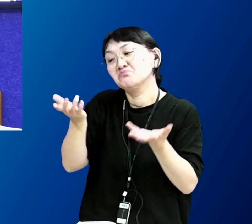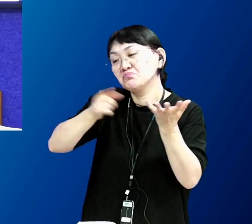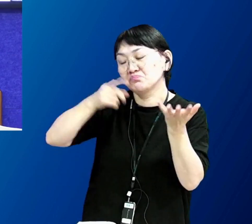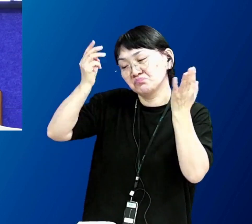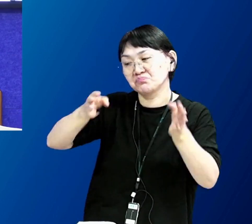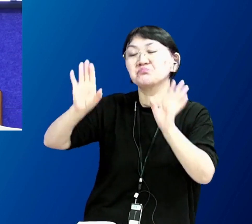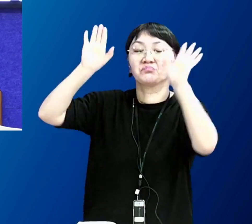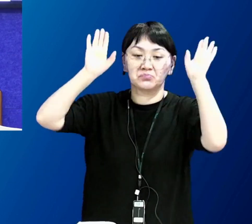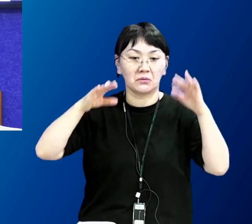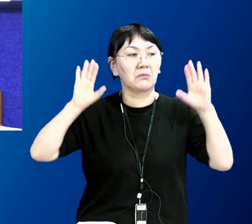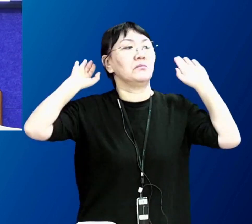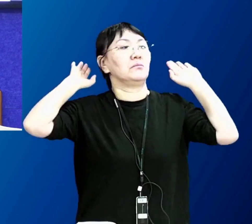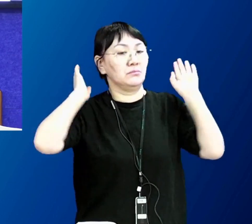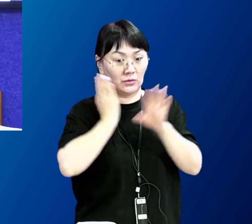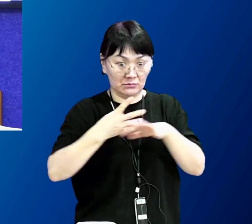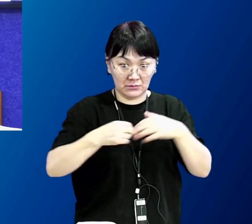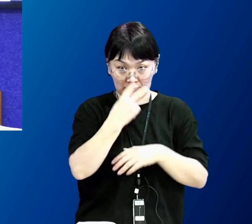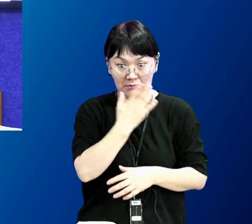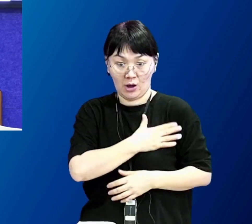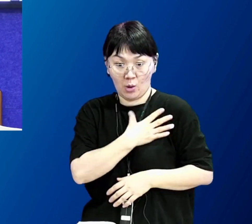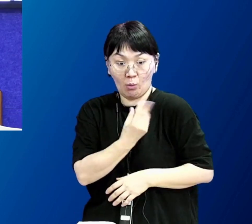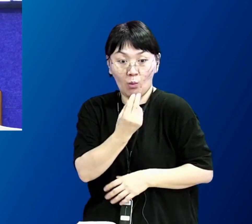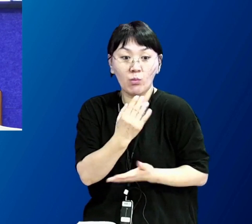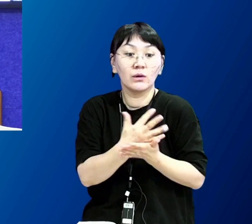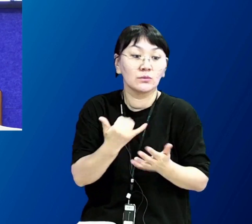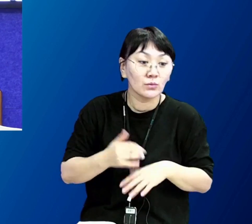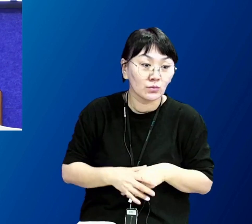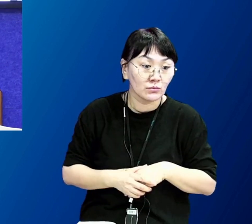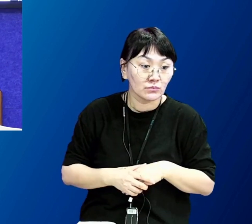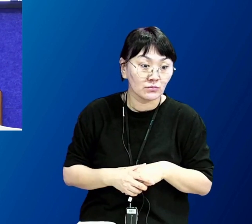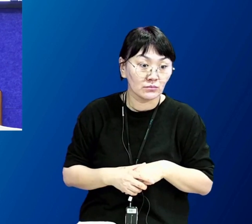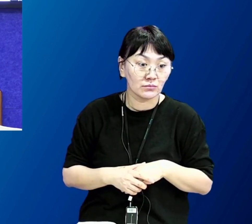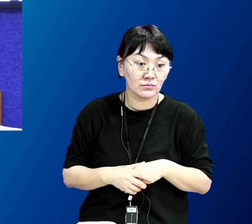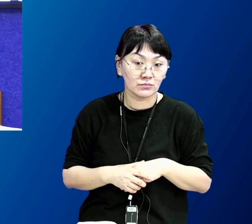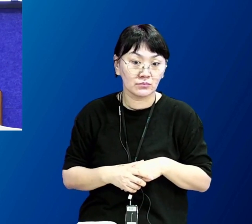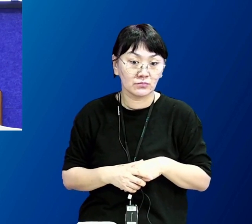болох үгүй юу? Энэ хайр мөн үү?